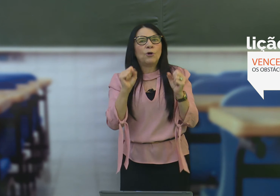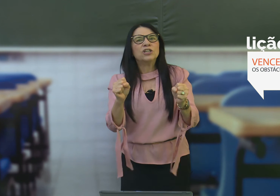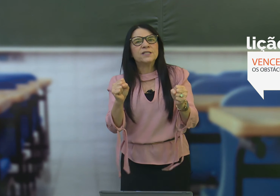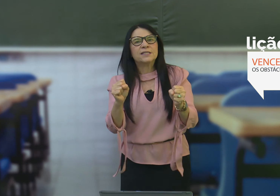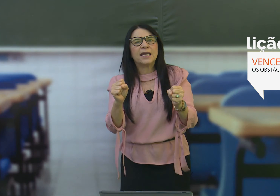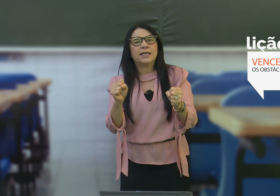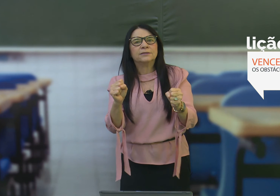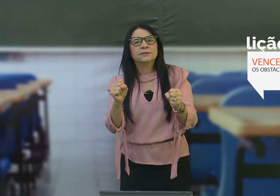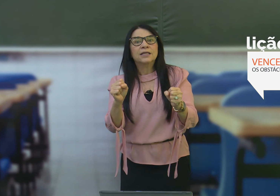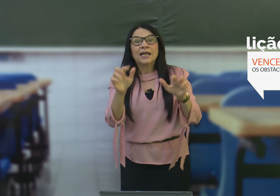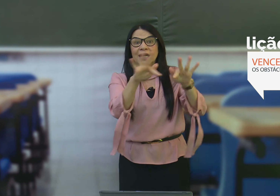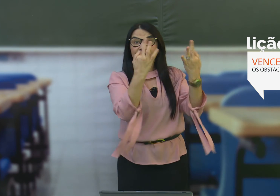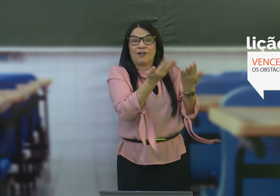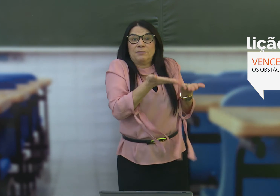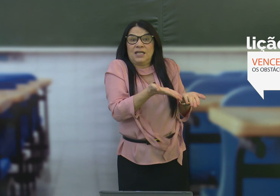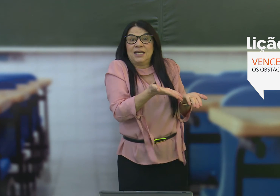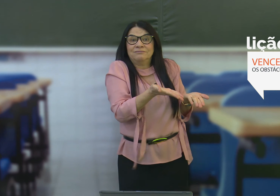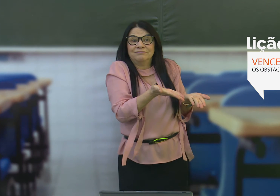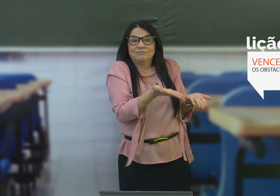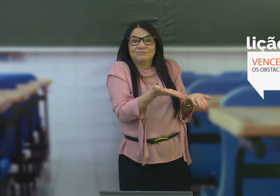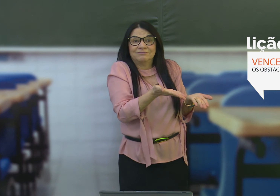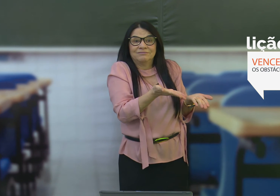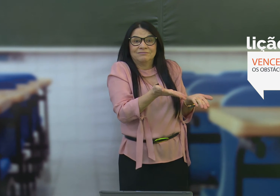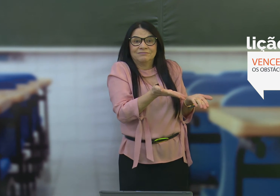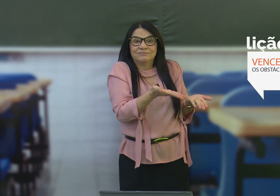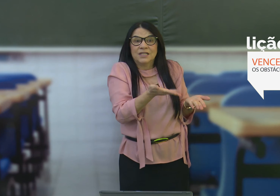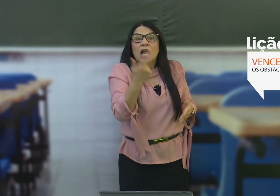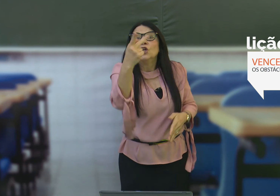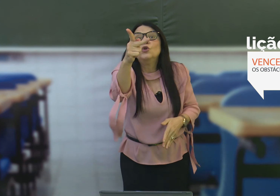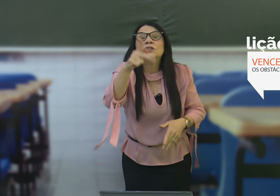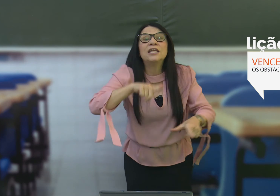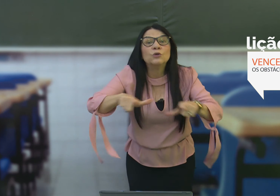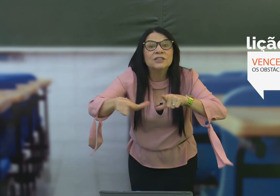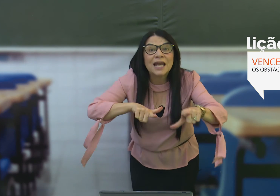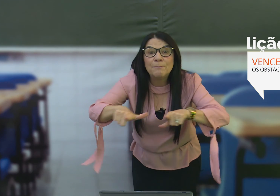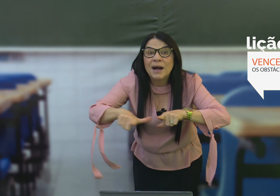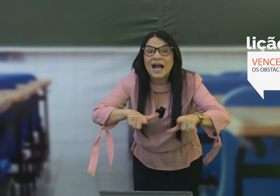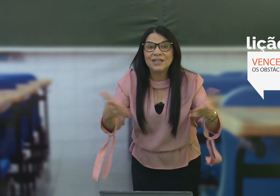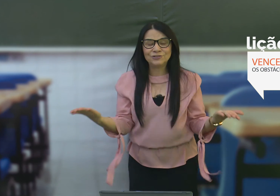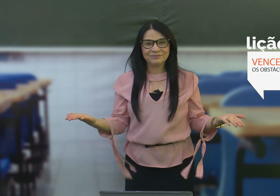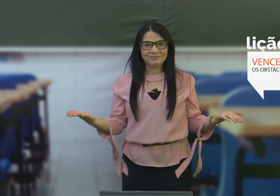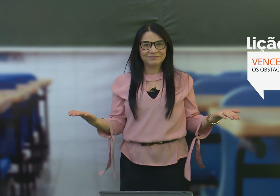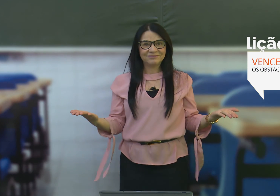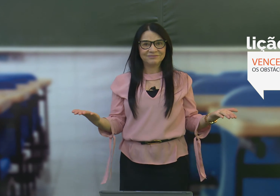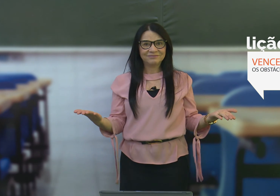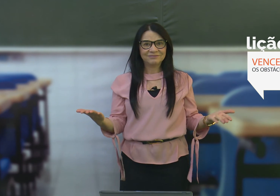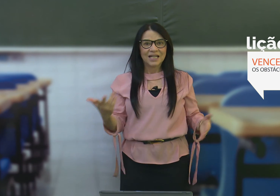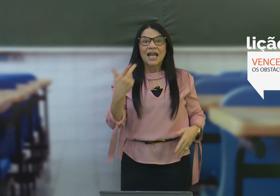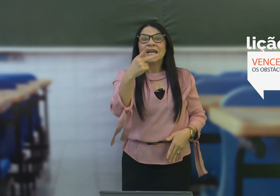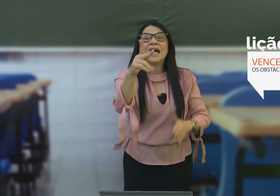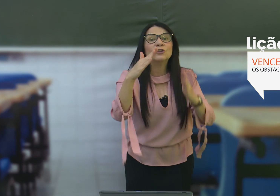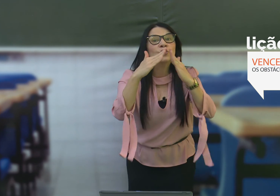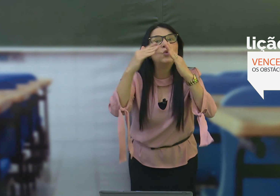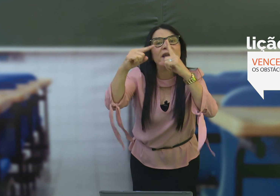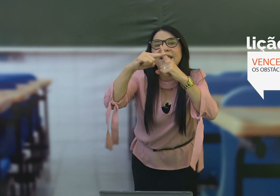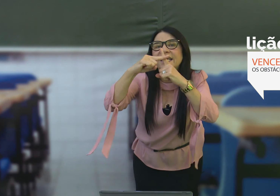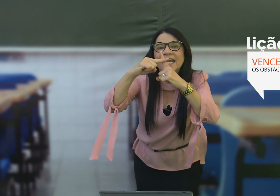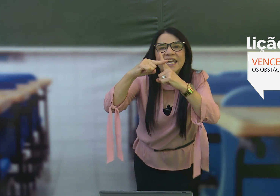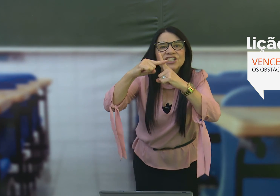pode ser na família, no teu trabalho, na tua